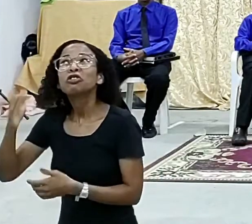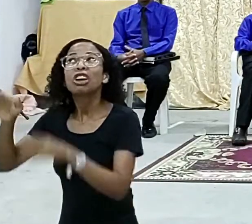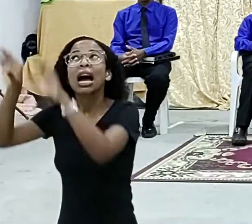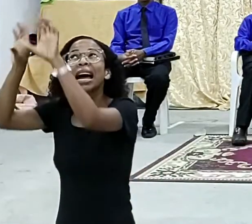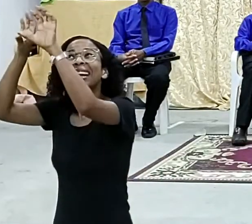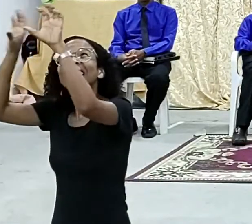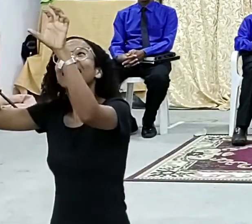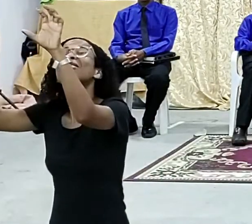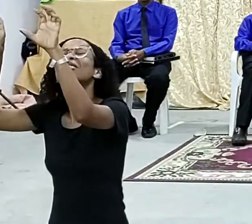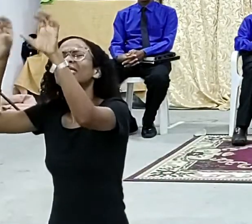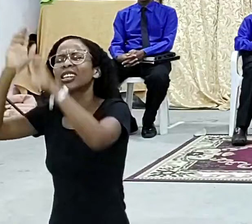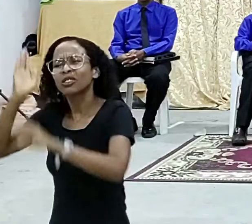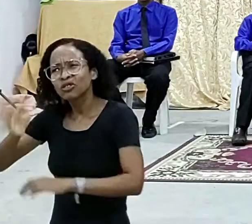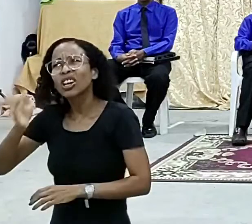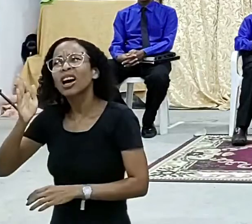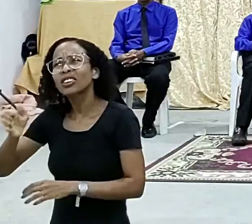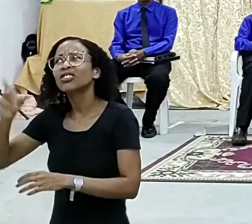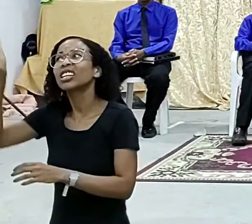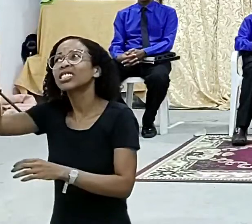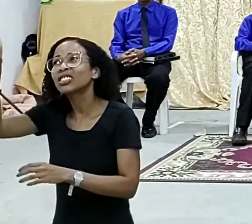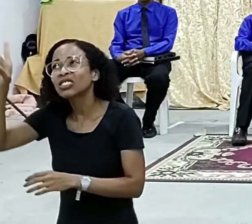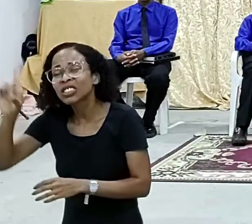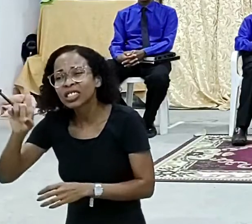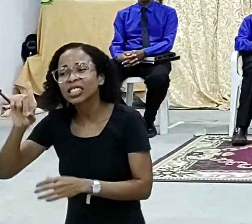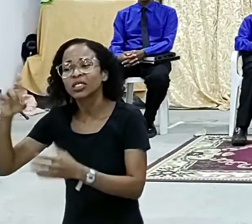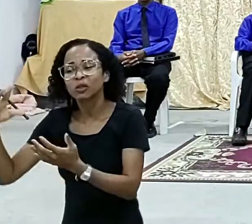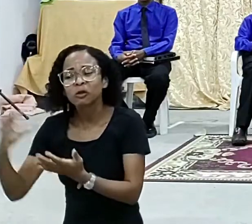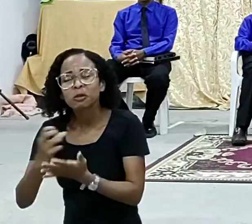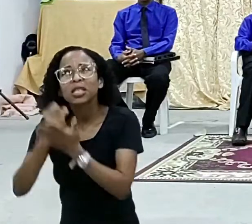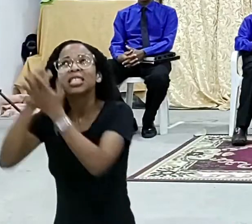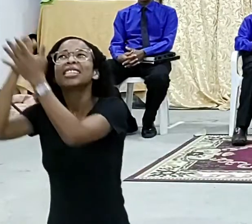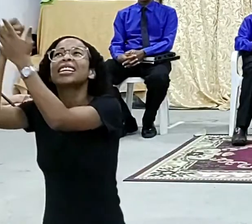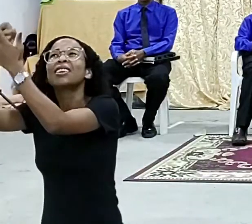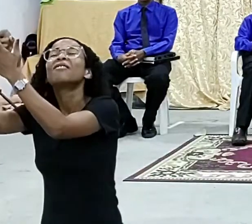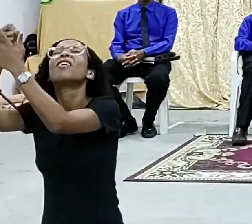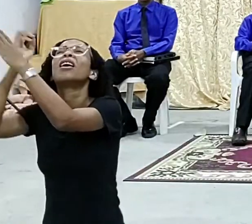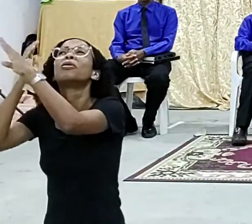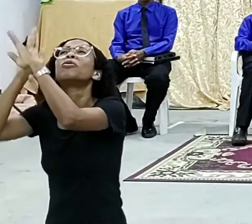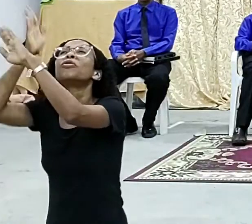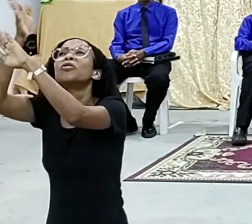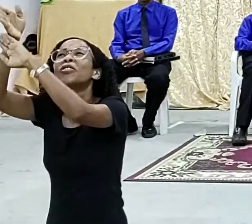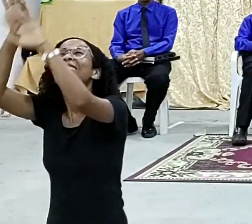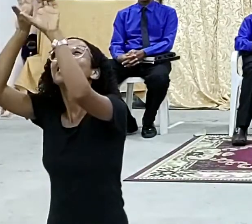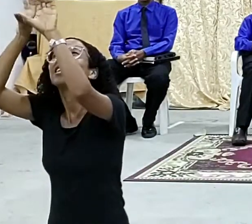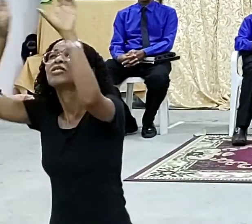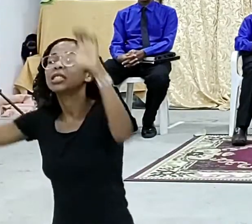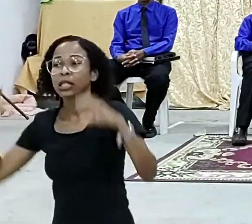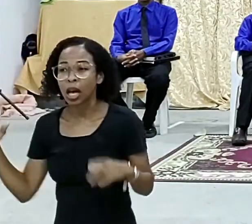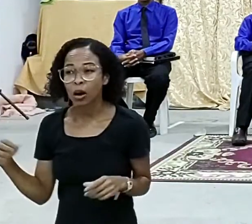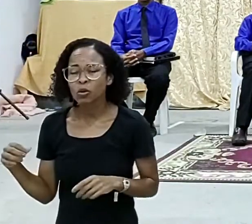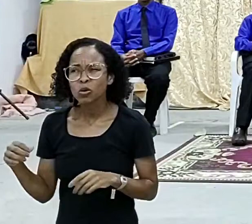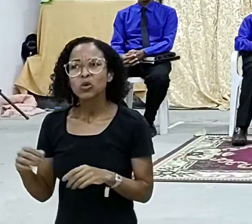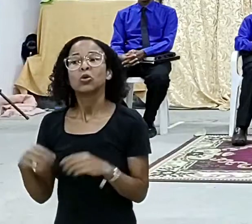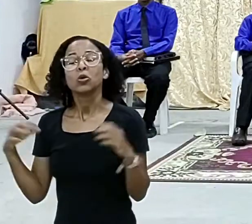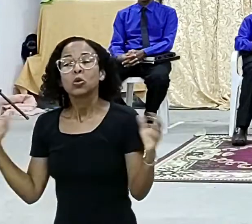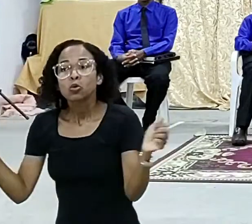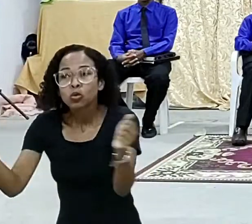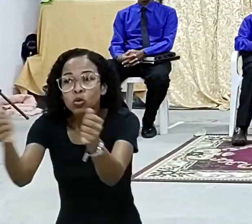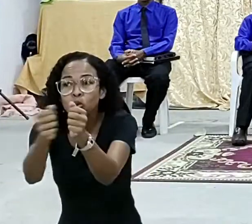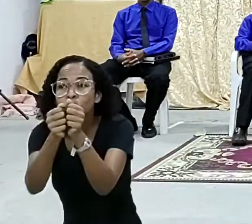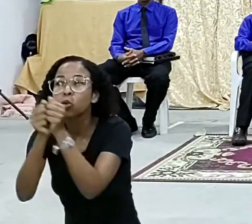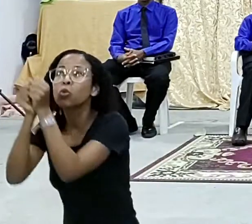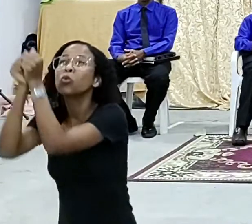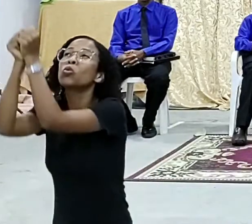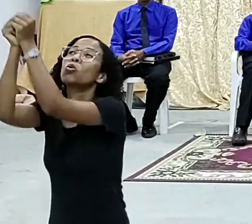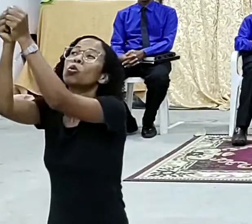cada dia, perseverando, para que naquele grande dia eu subir com vocês, com os